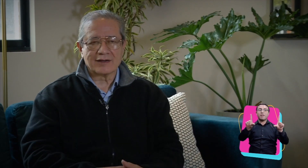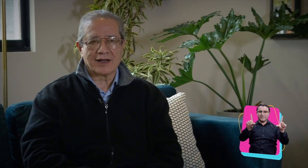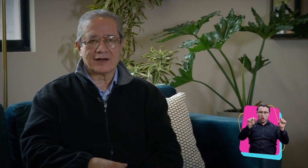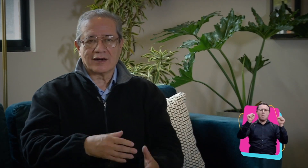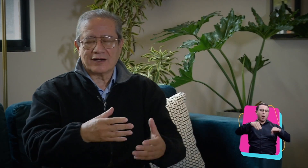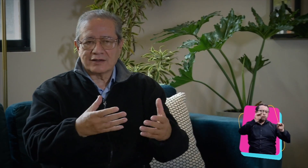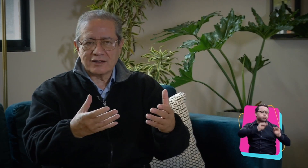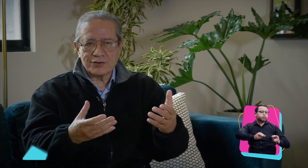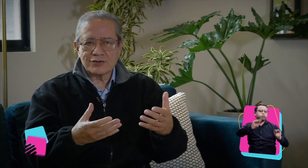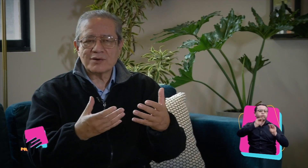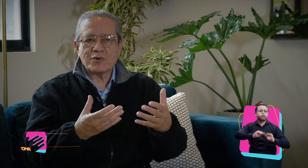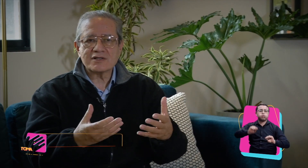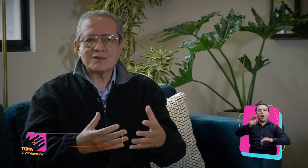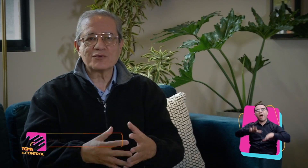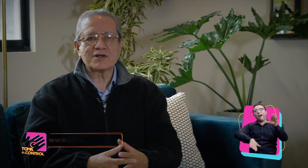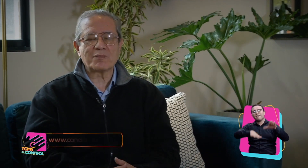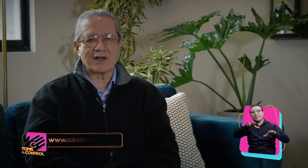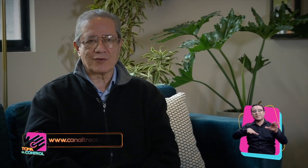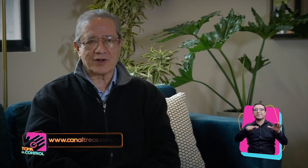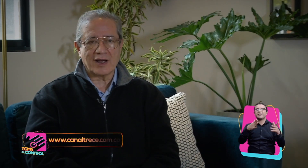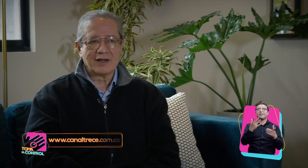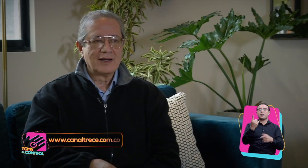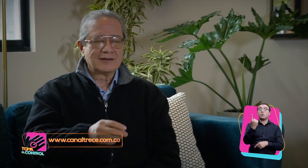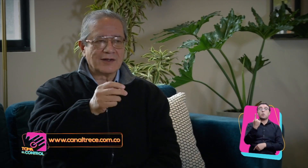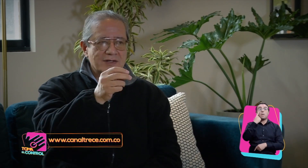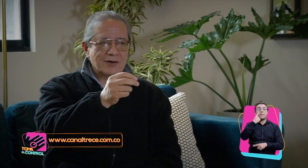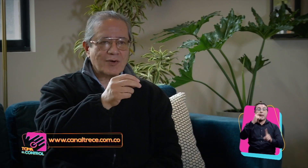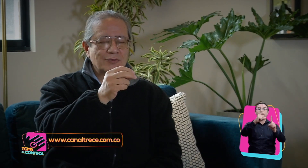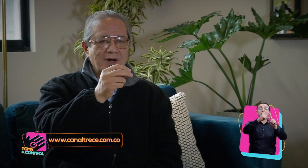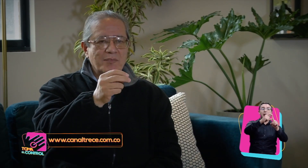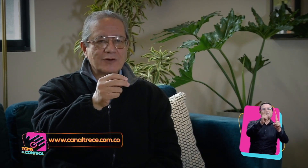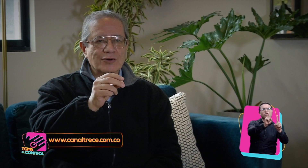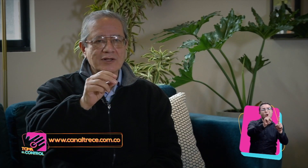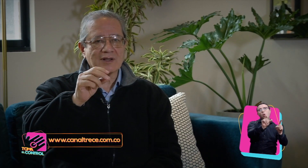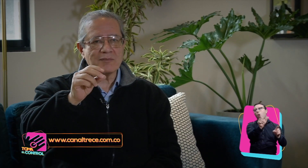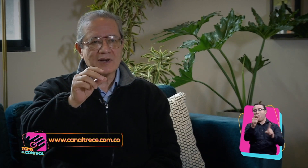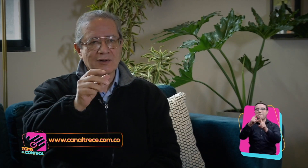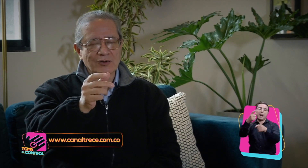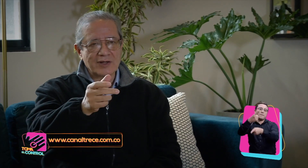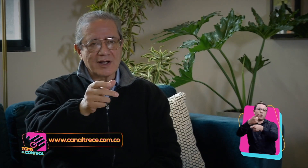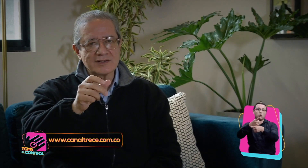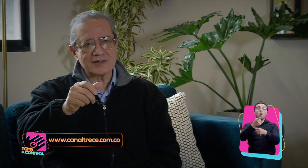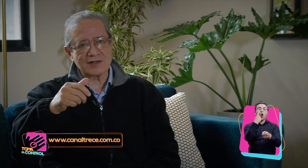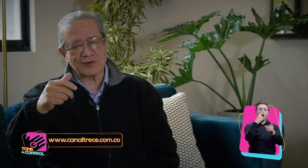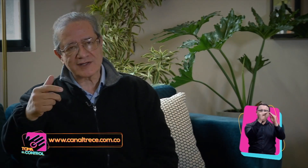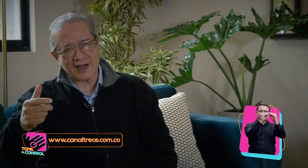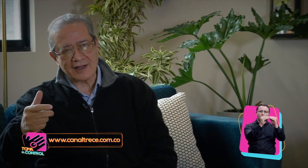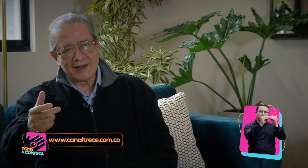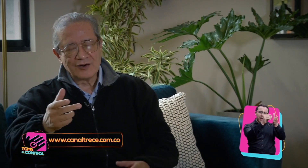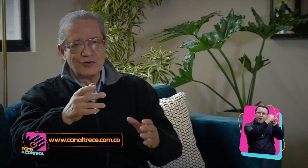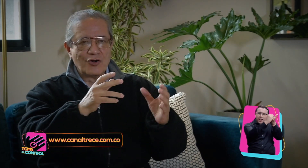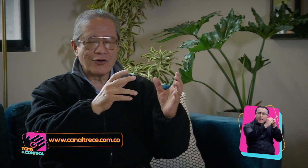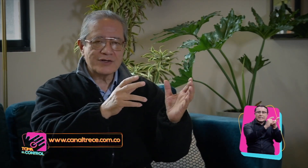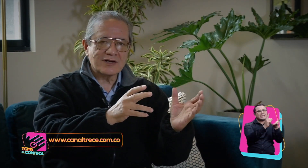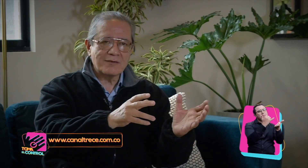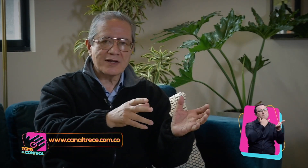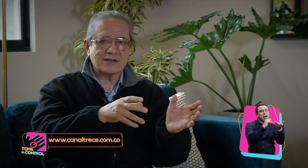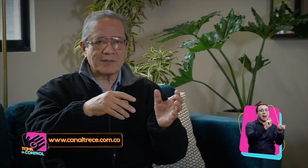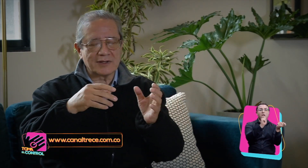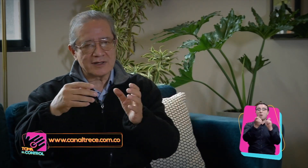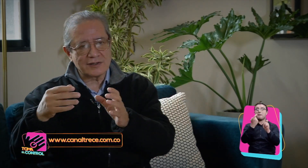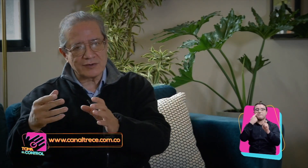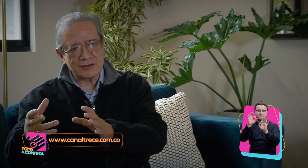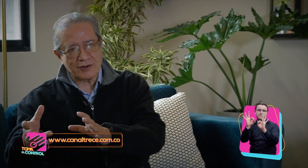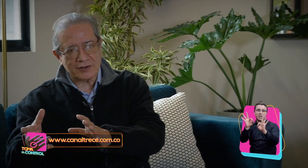pedagogía. En la televisión se puede hacer mucha pedagogía. De vez en cuando una pildorita, mire, no diga así, sino asá. No lo escriba de